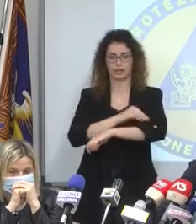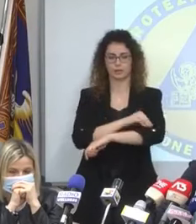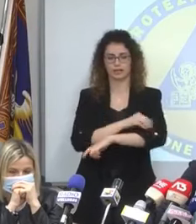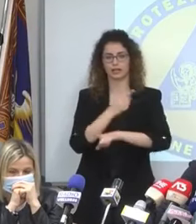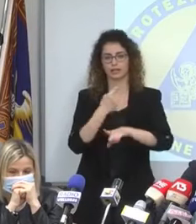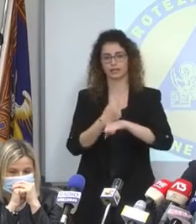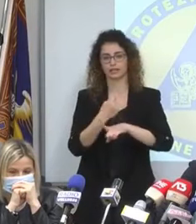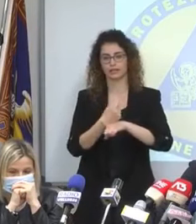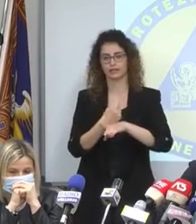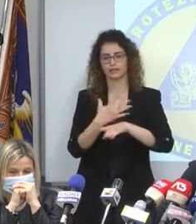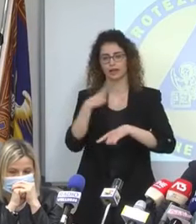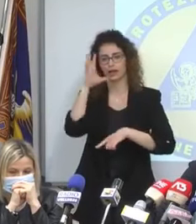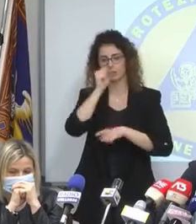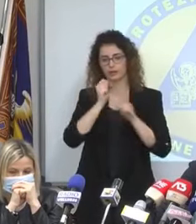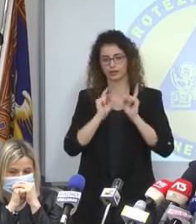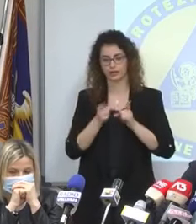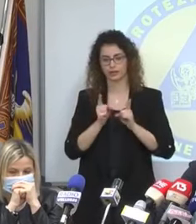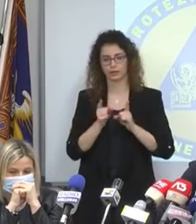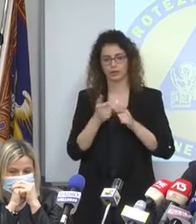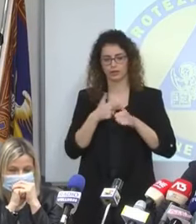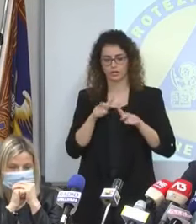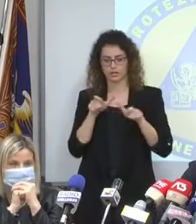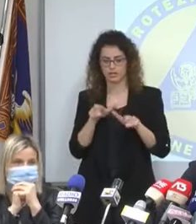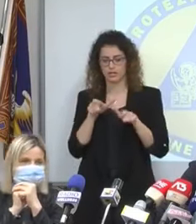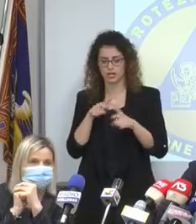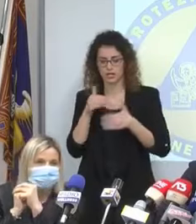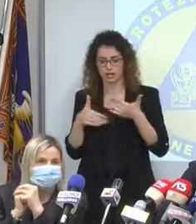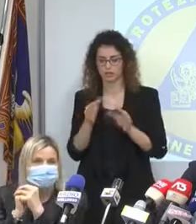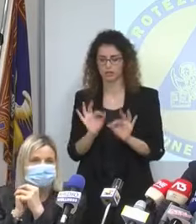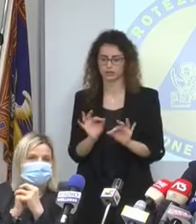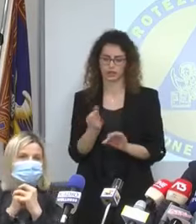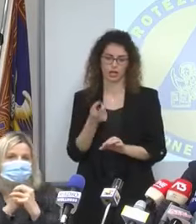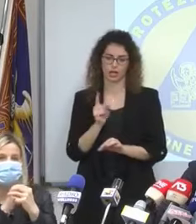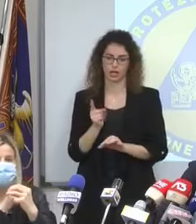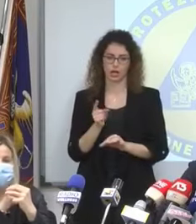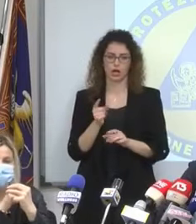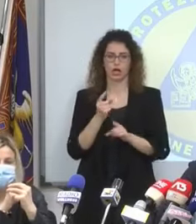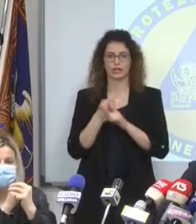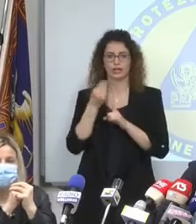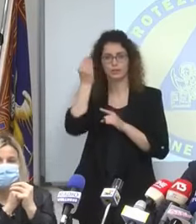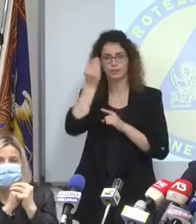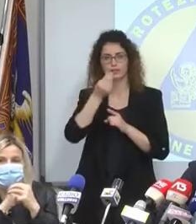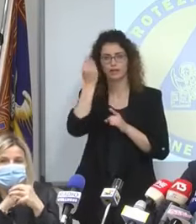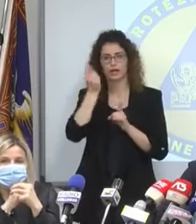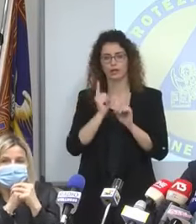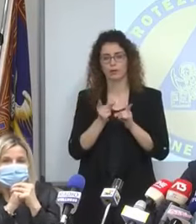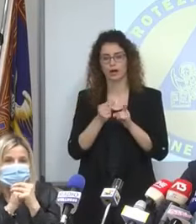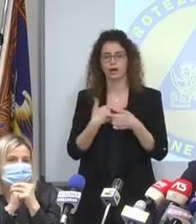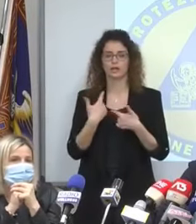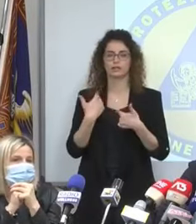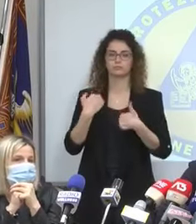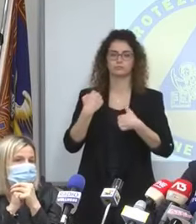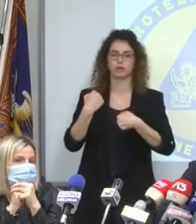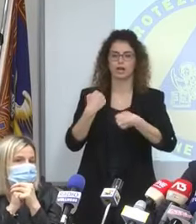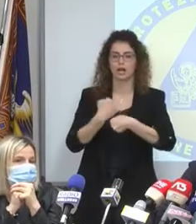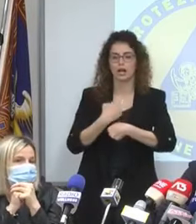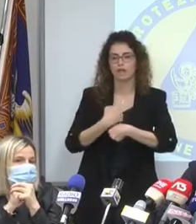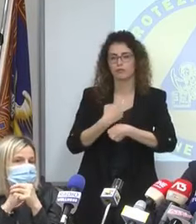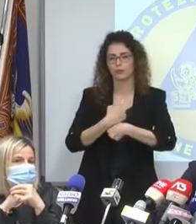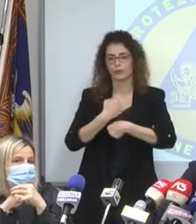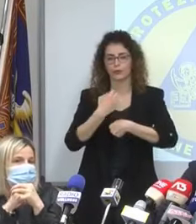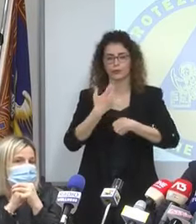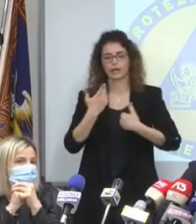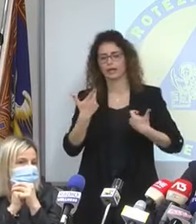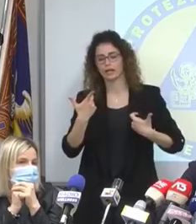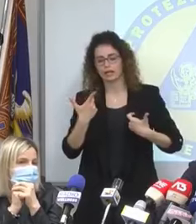dovremo prendere atto che non possiamo più continuare a restrizioni e dovremo pensare invece a un lavoro di convivenza con